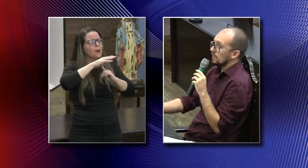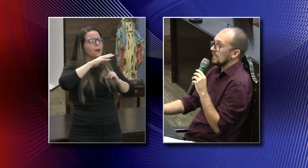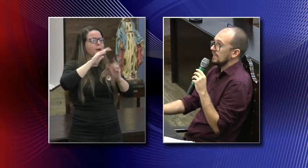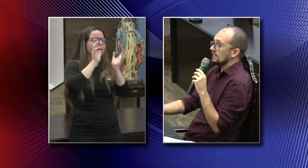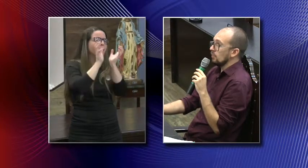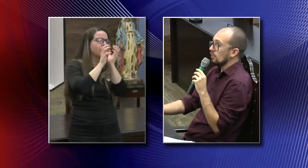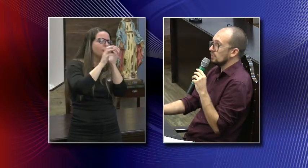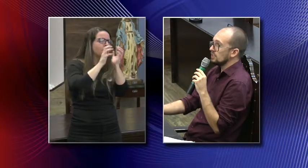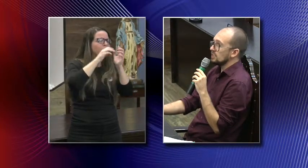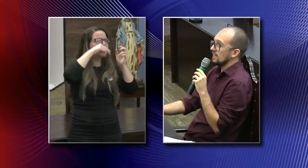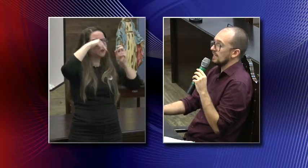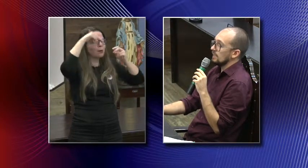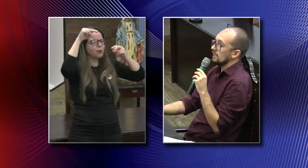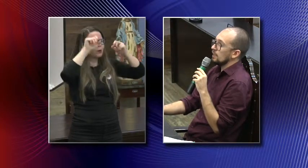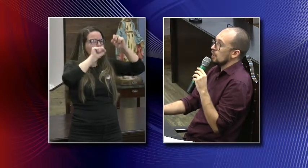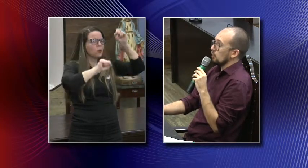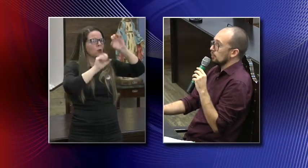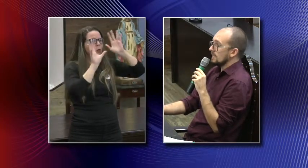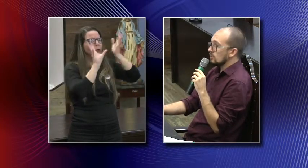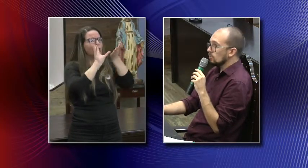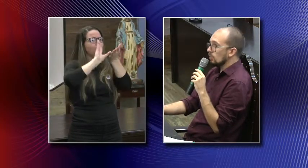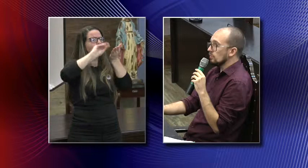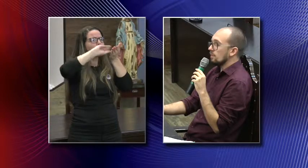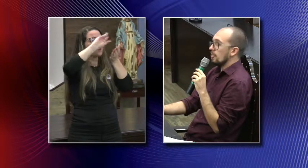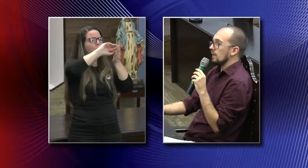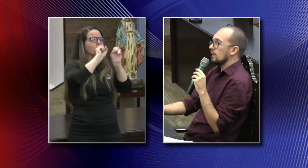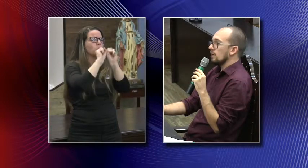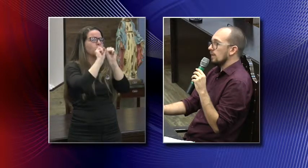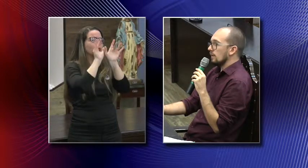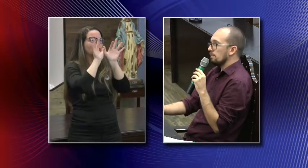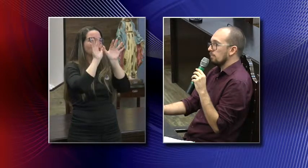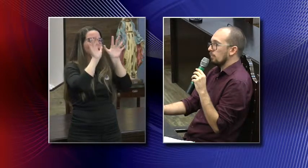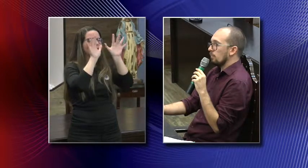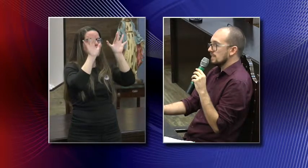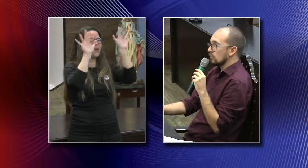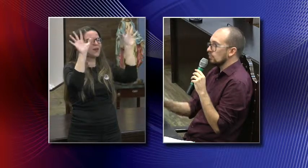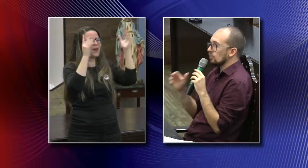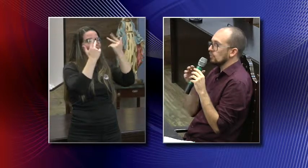Brasil. Então, hoje a gente tem o Brasil todo